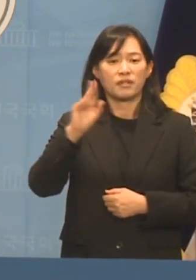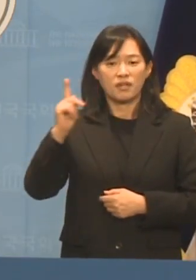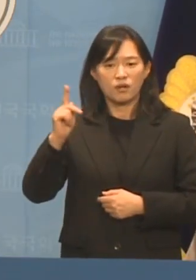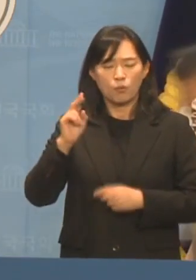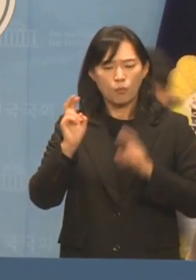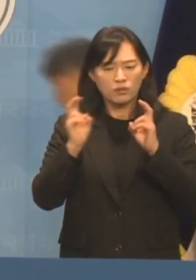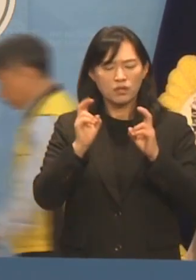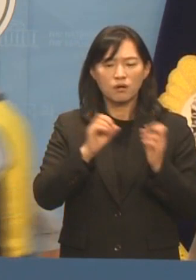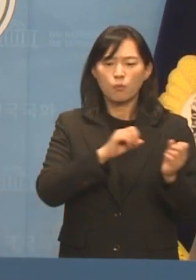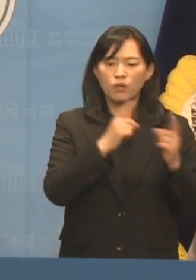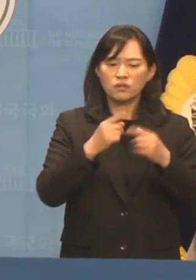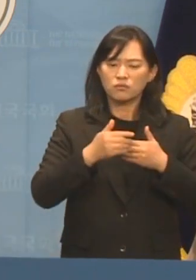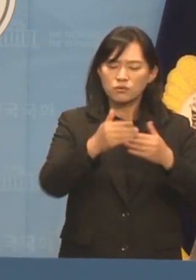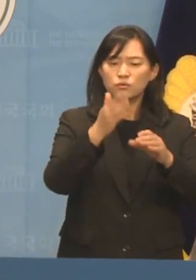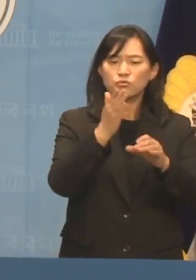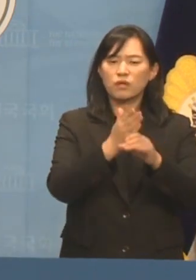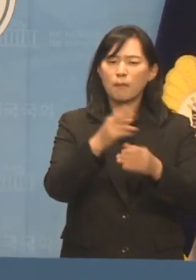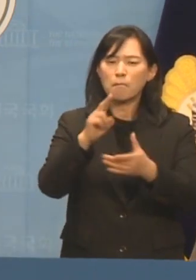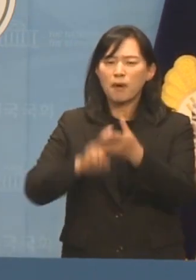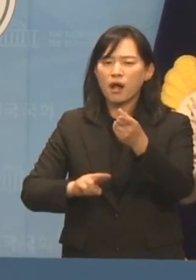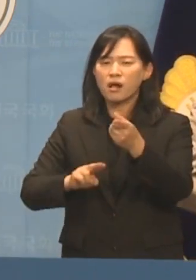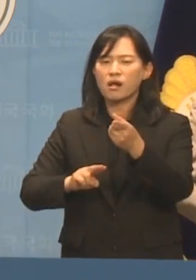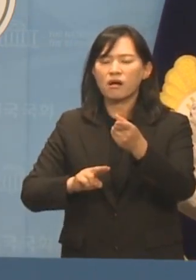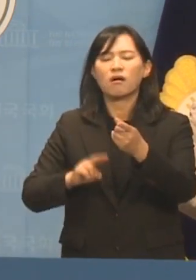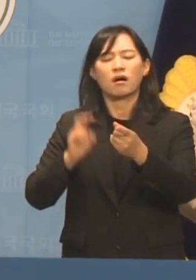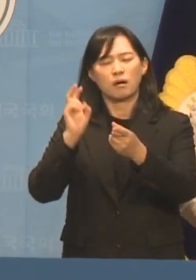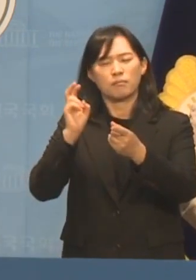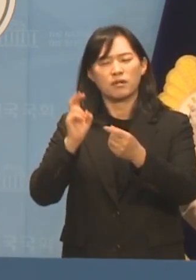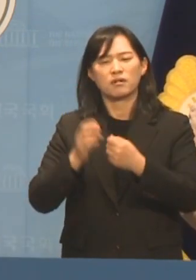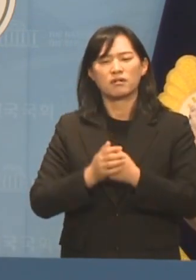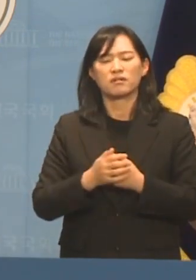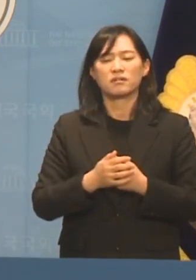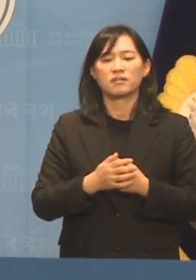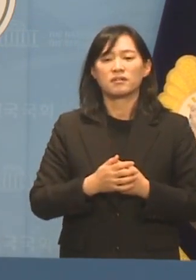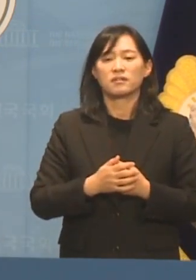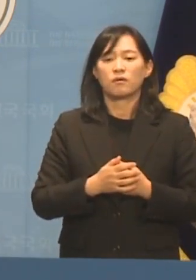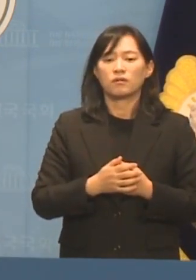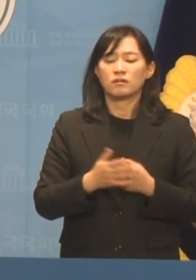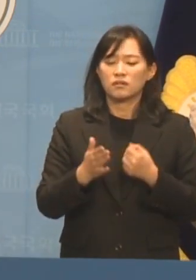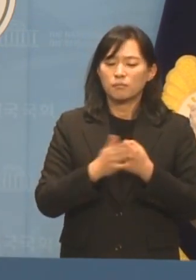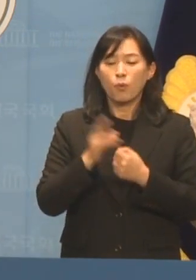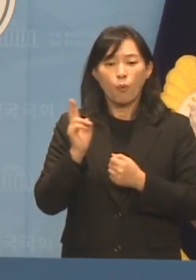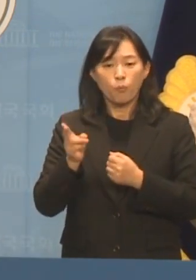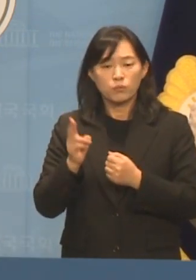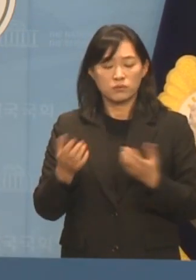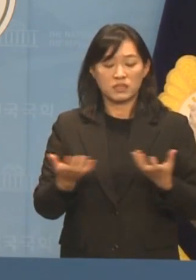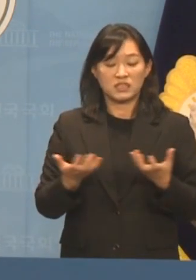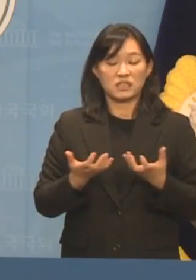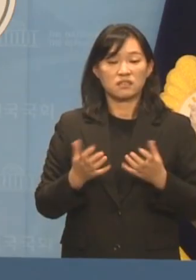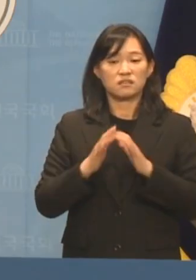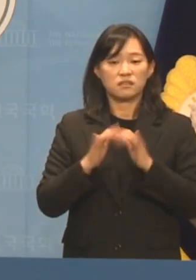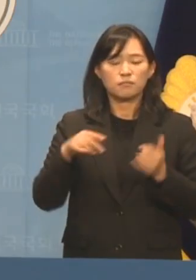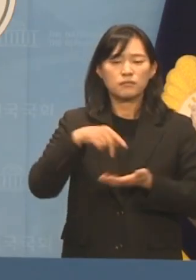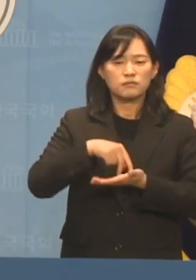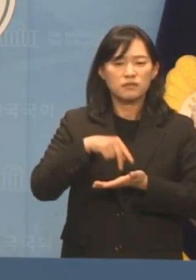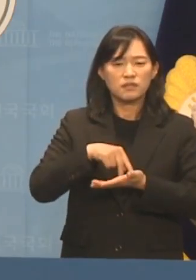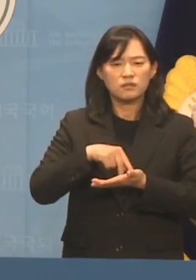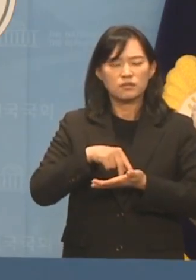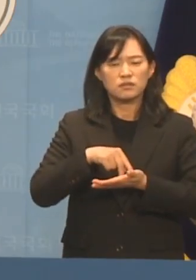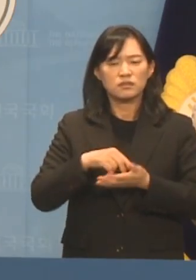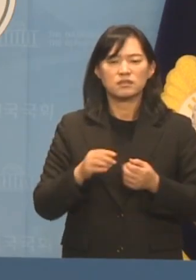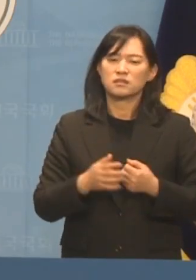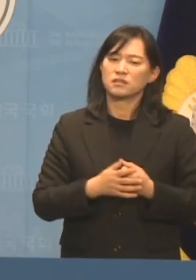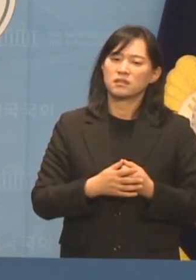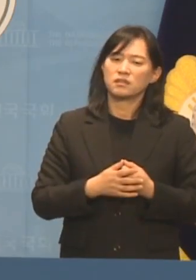회상 절차 중에 매각할 가능성이 대단히 높습니다. 그 과정 속에서 또 우리 홈플러스 노동자들이 또 어떤